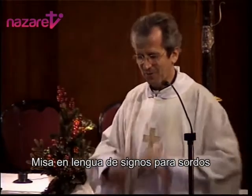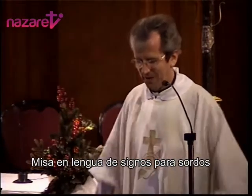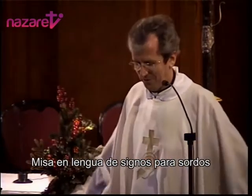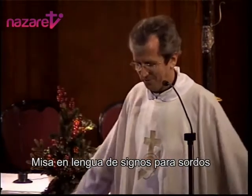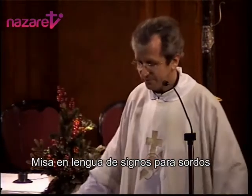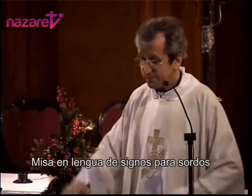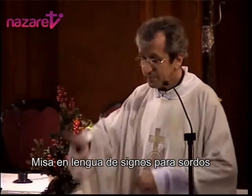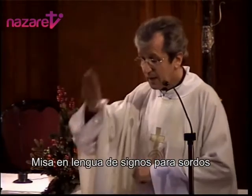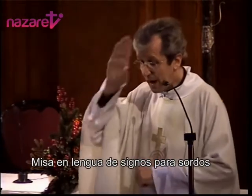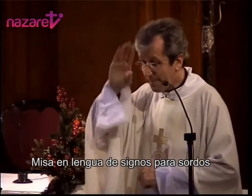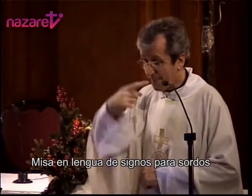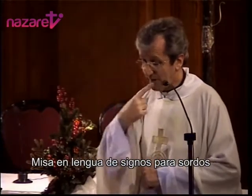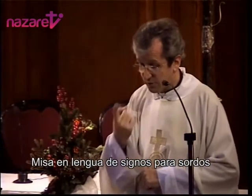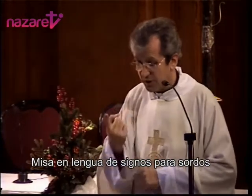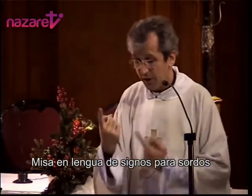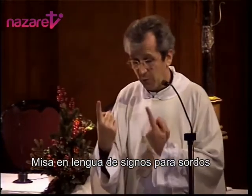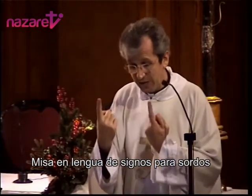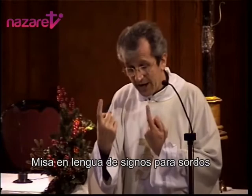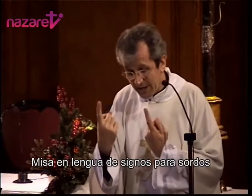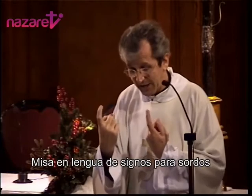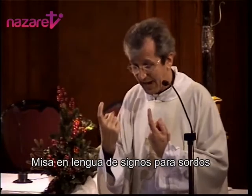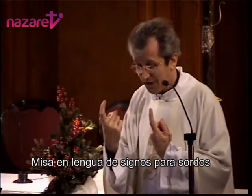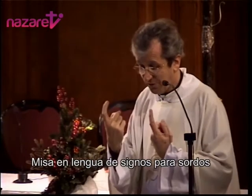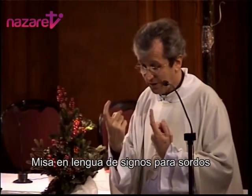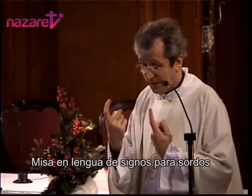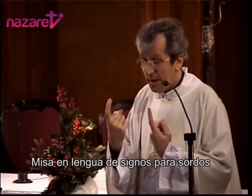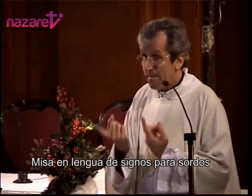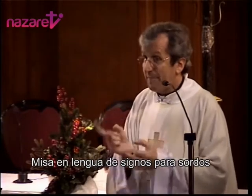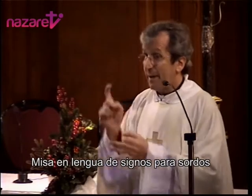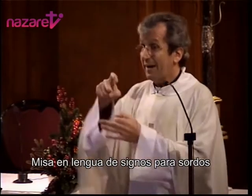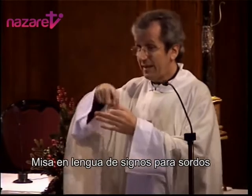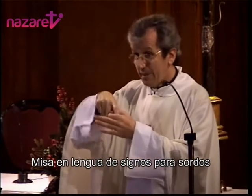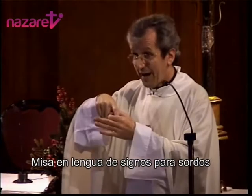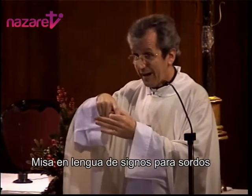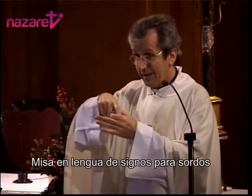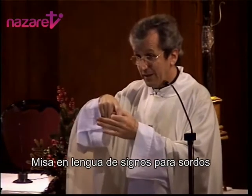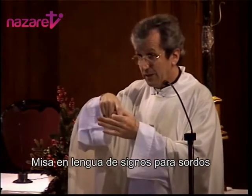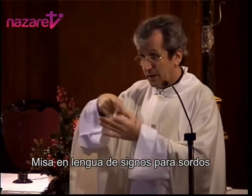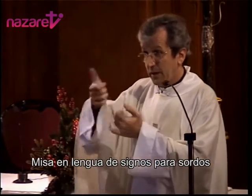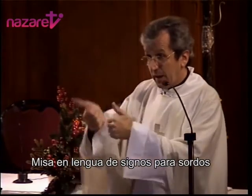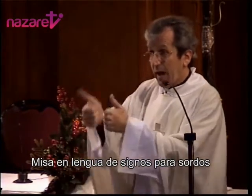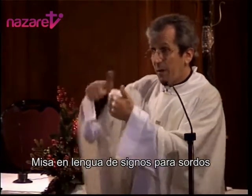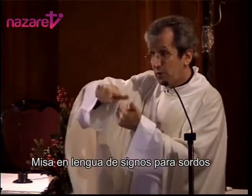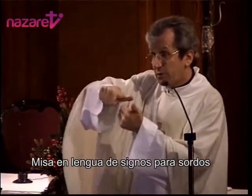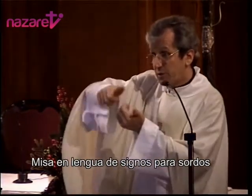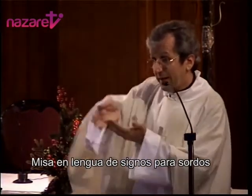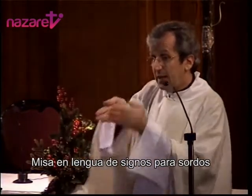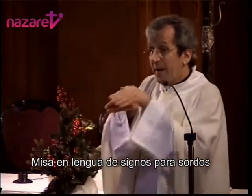Santo. El Papa nos dice cómo es necesario para participar. El bautismo es participar de